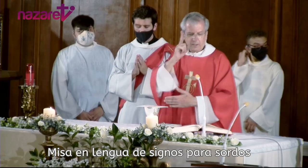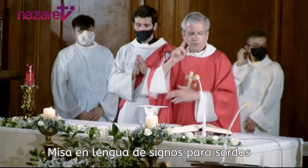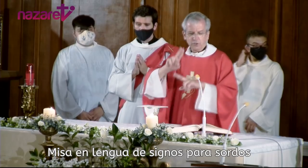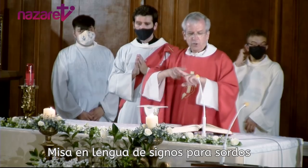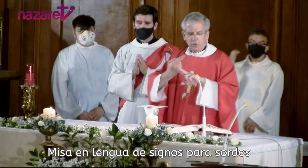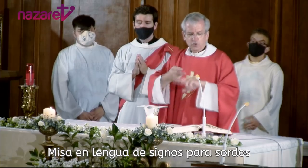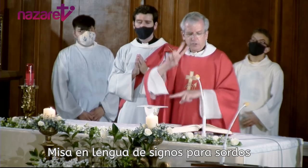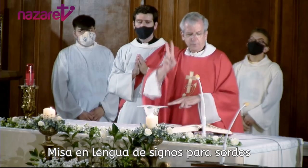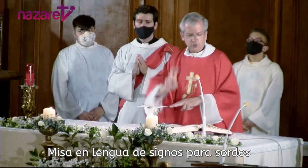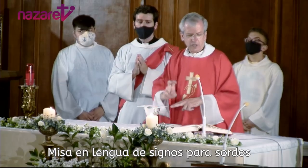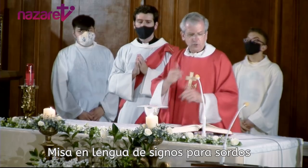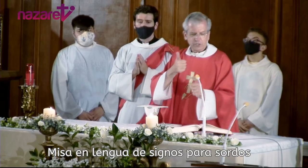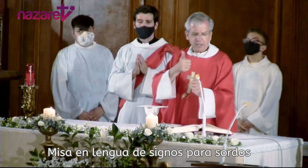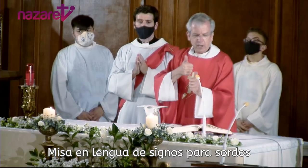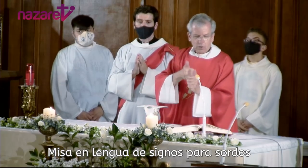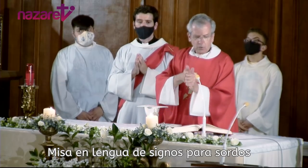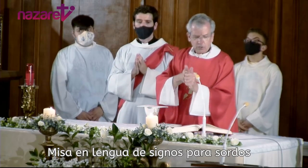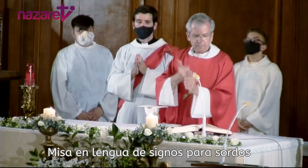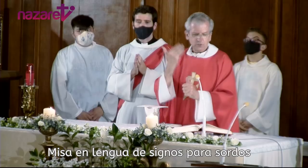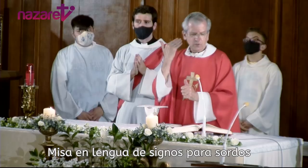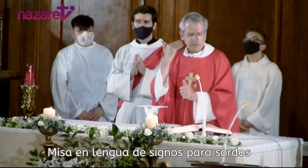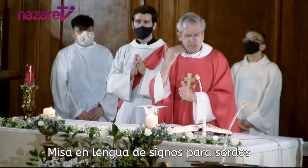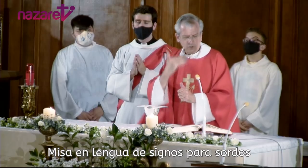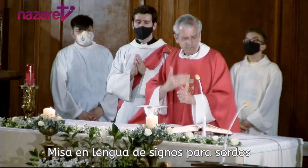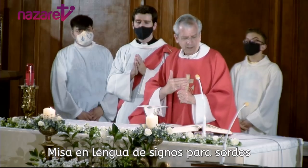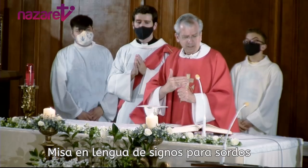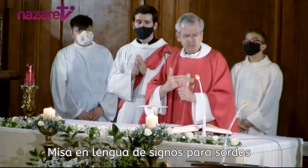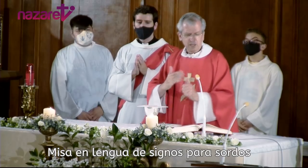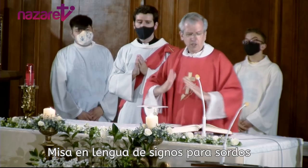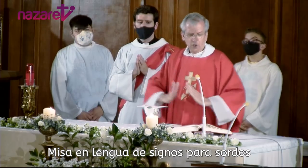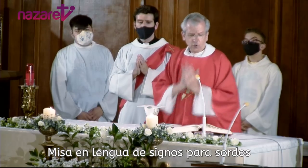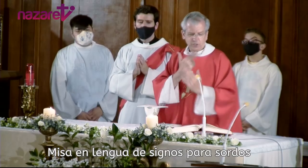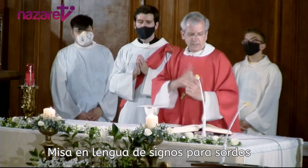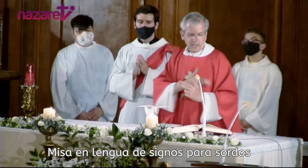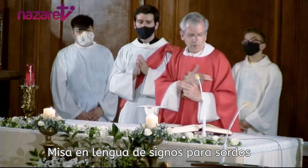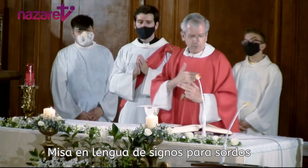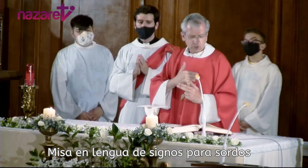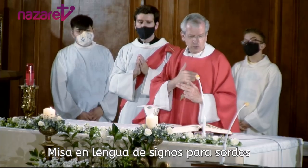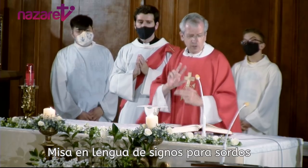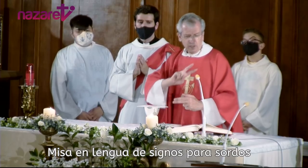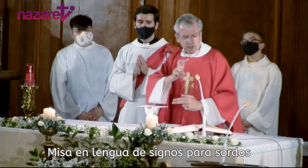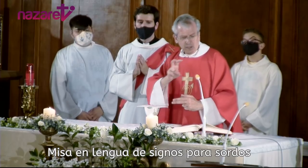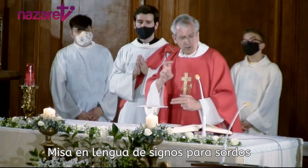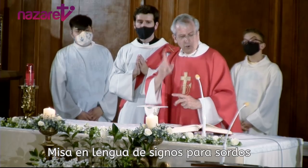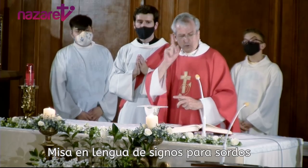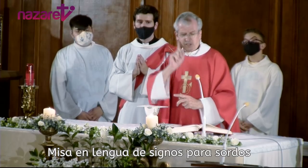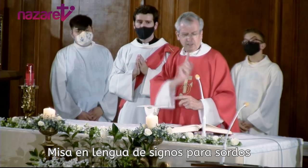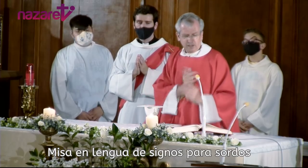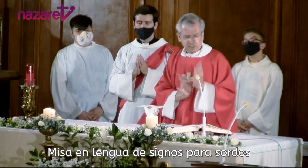Dios, con su esposo San José, con los apóstoles y los mártires, con Santiago Apóstol, con Santa Teresita el